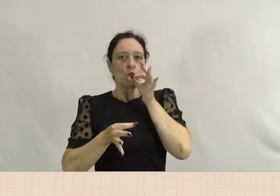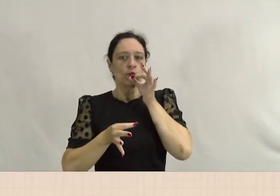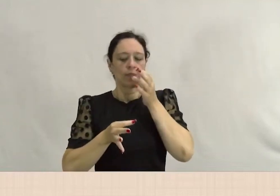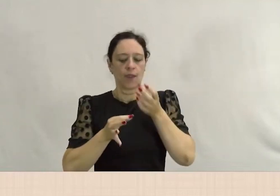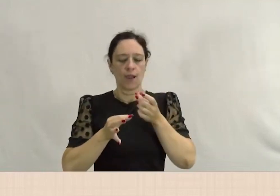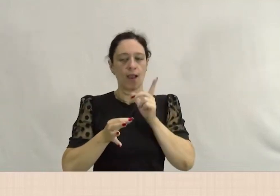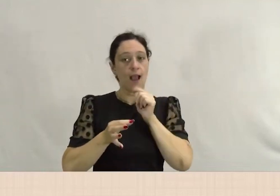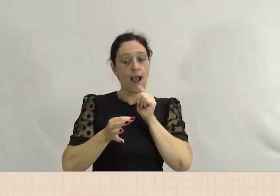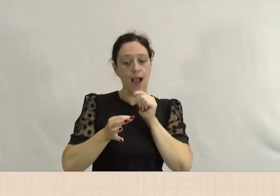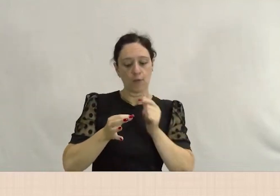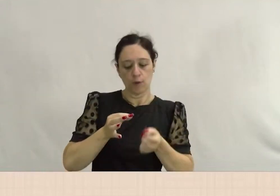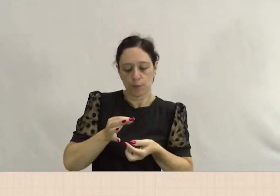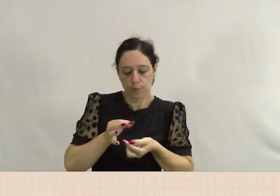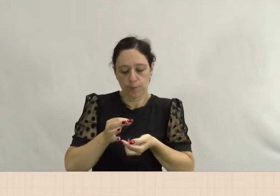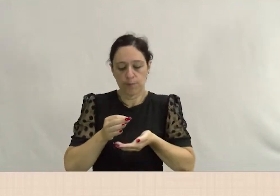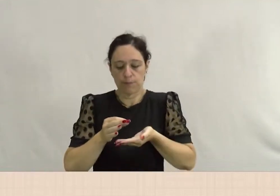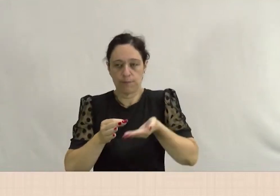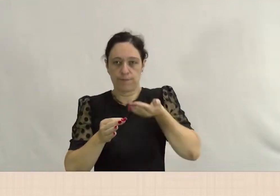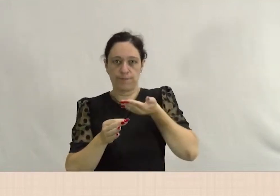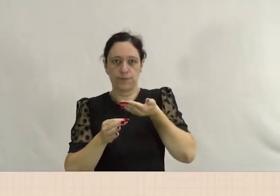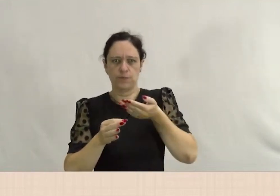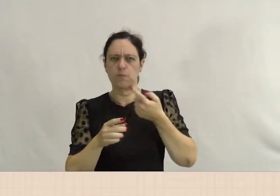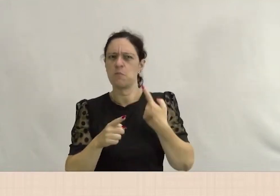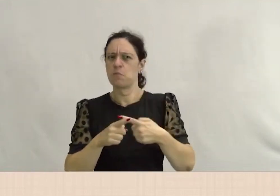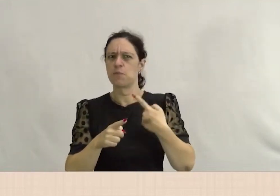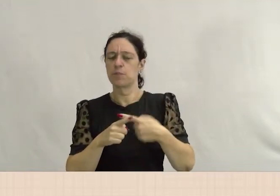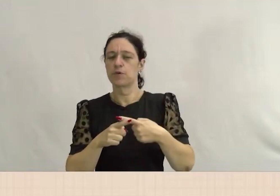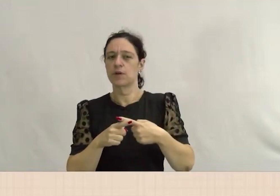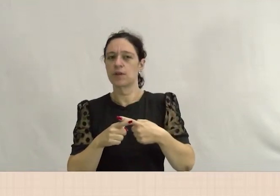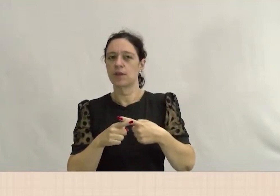nível do copo, por causa da